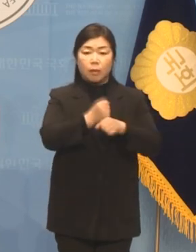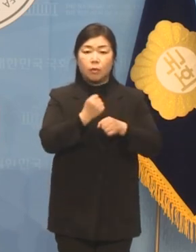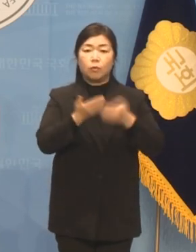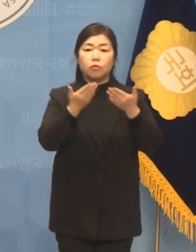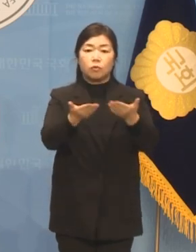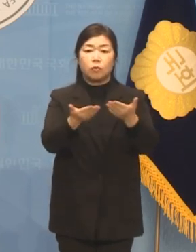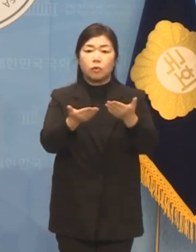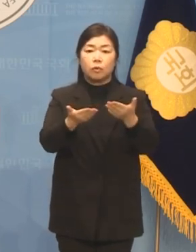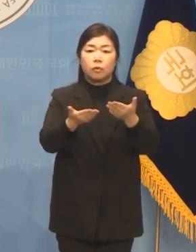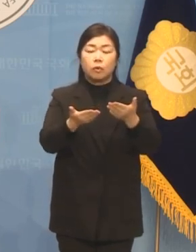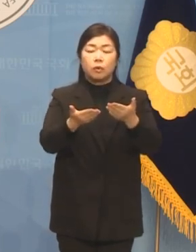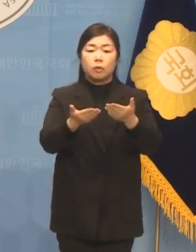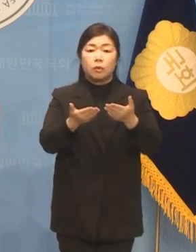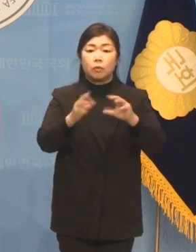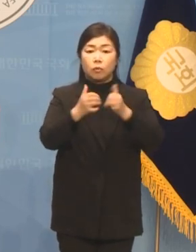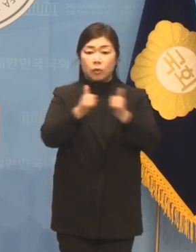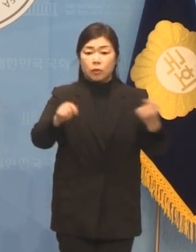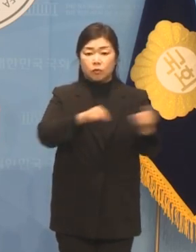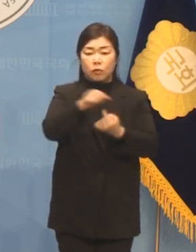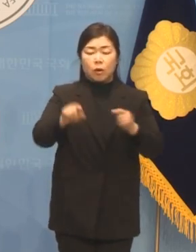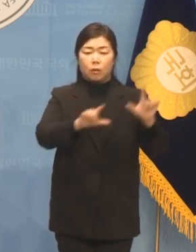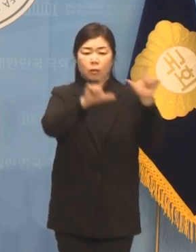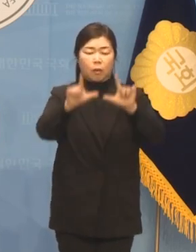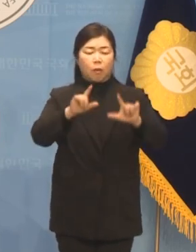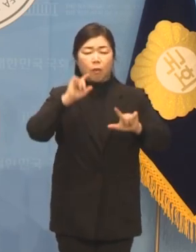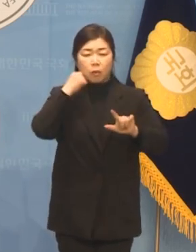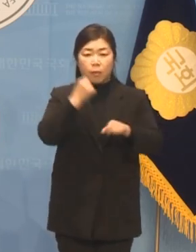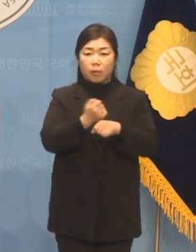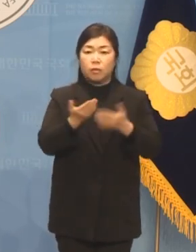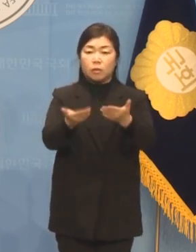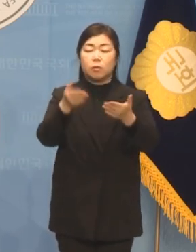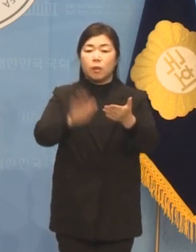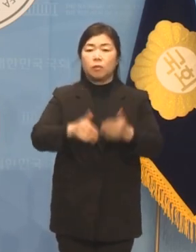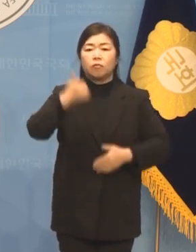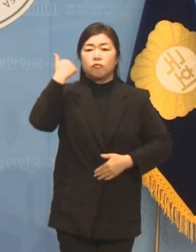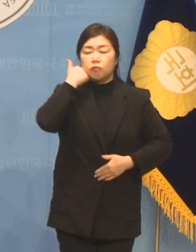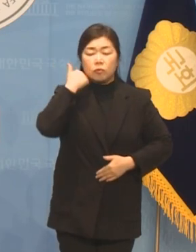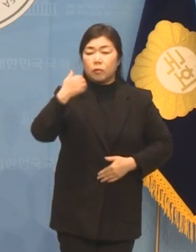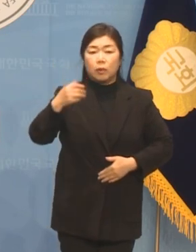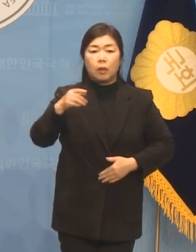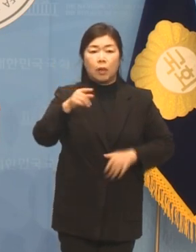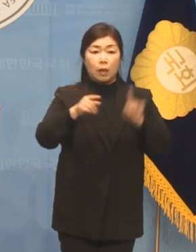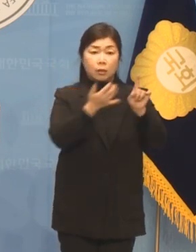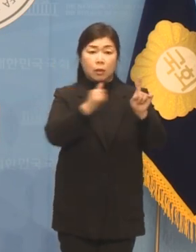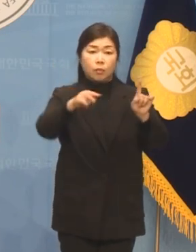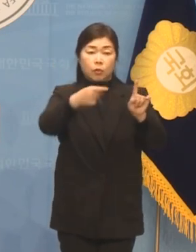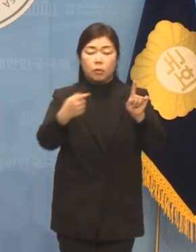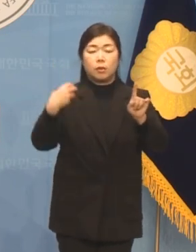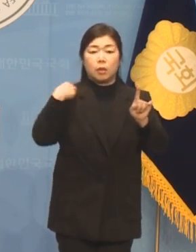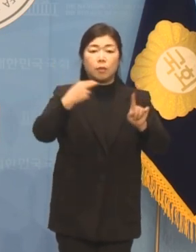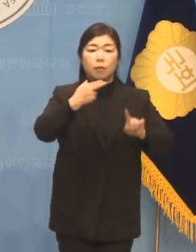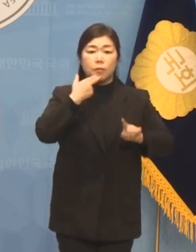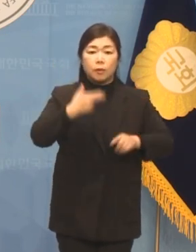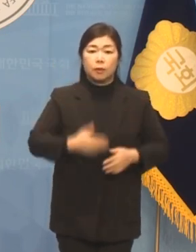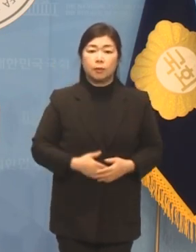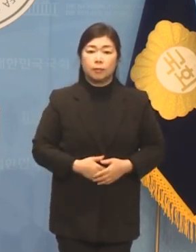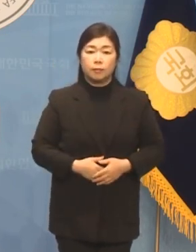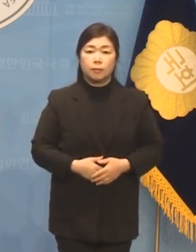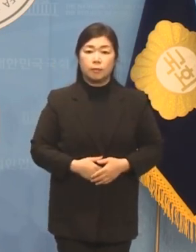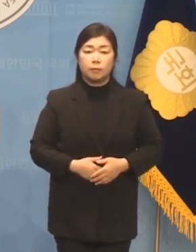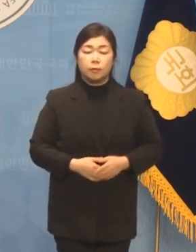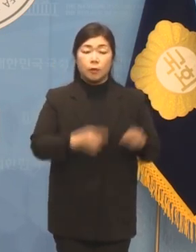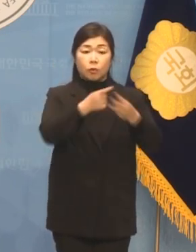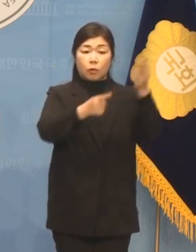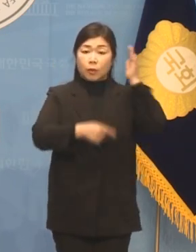쑥대밭 만 누구하나 책임지지 않고 있습니다 윤석 대통령은 세수